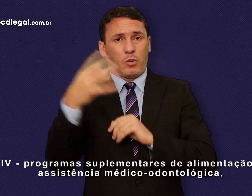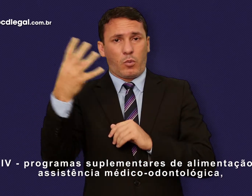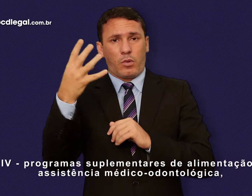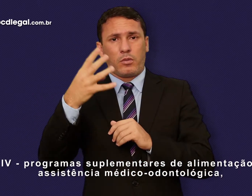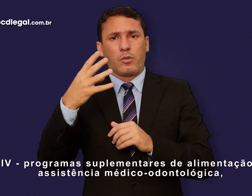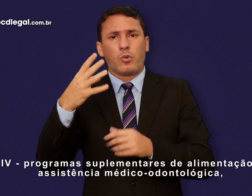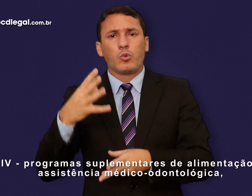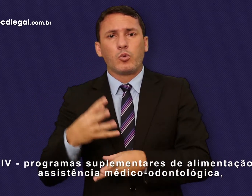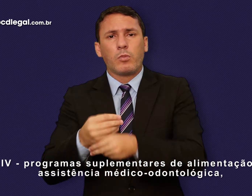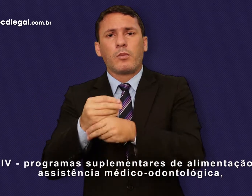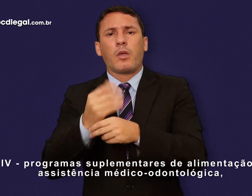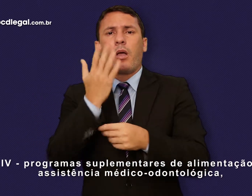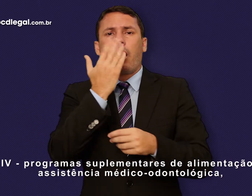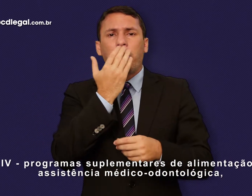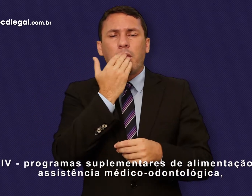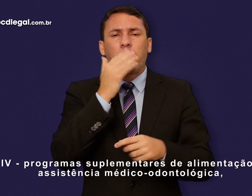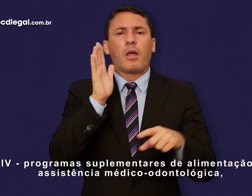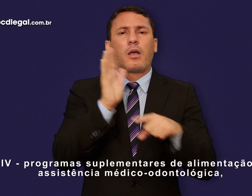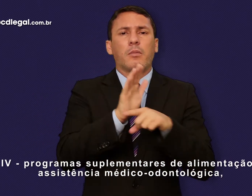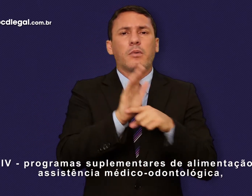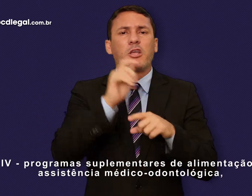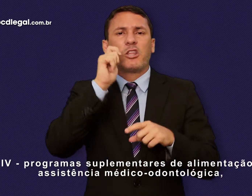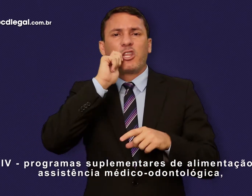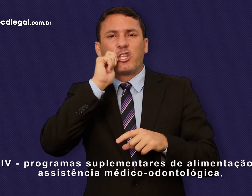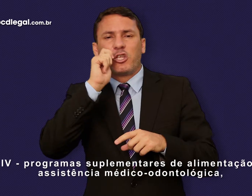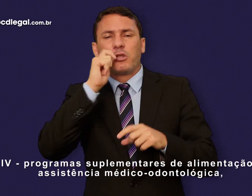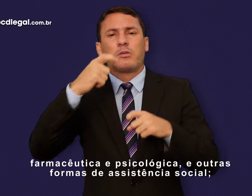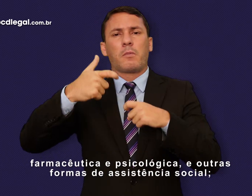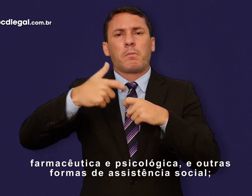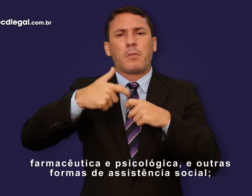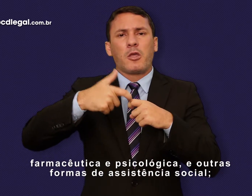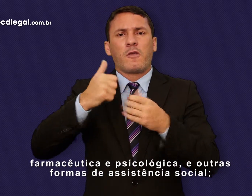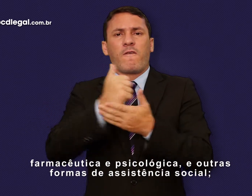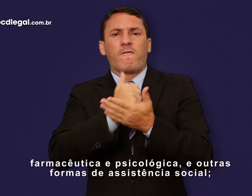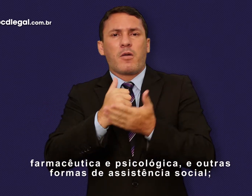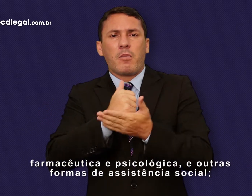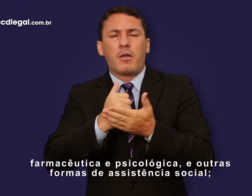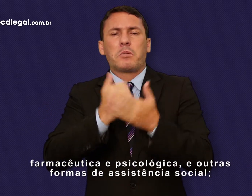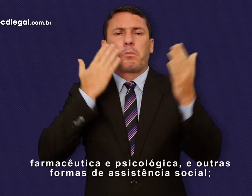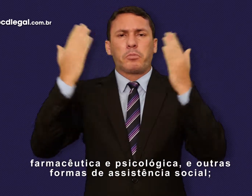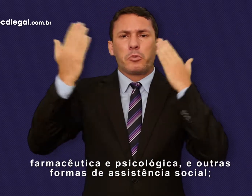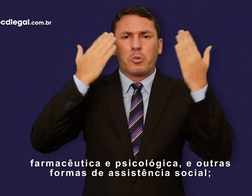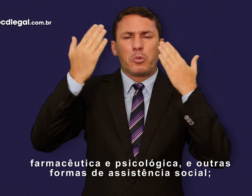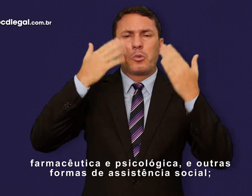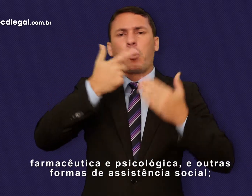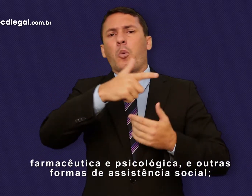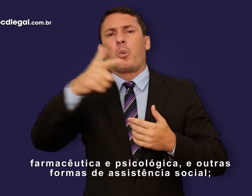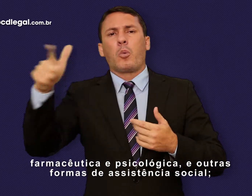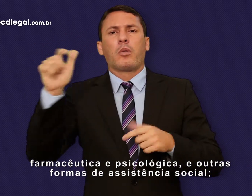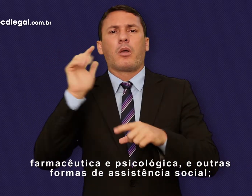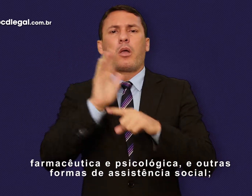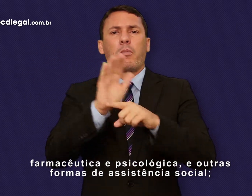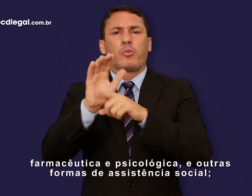suplementares de alimentação, assistência médico-odontológica, farmacêutica e psicológica e outras formas de